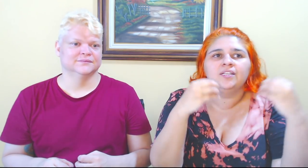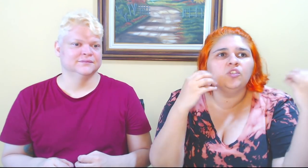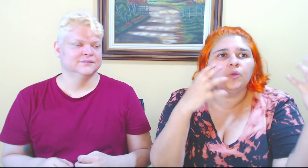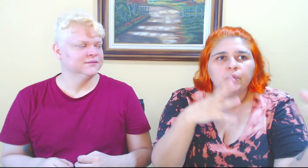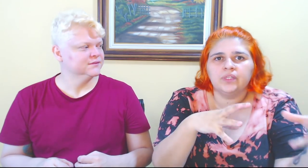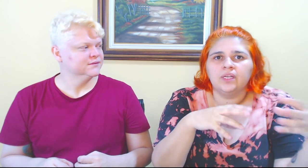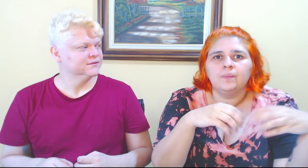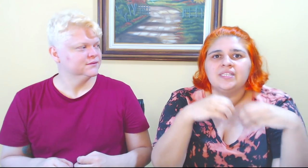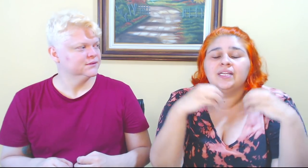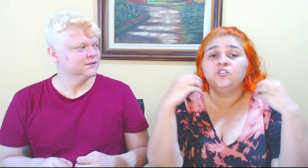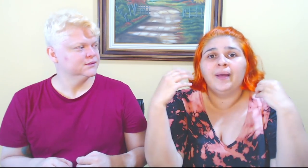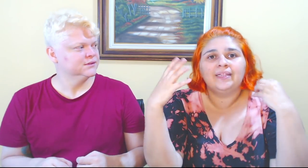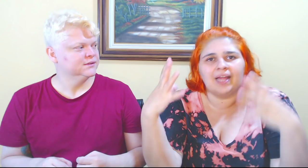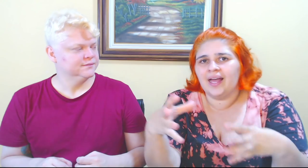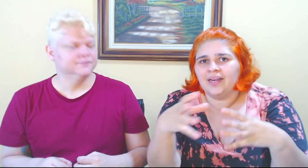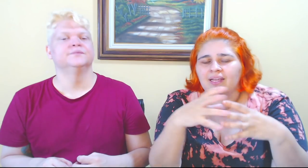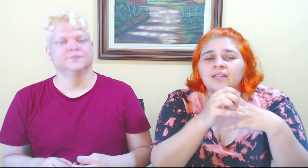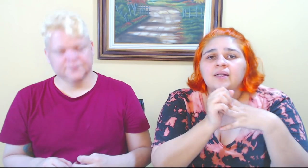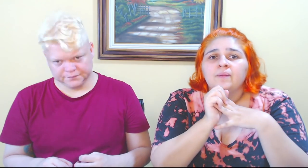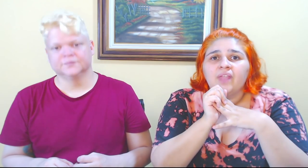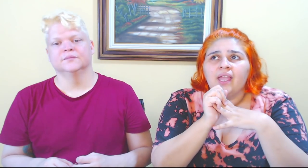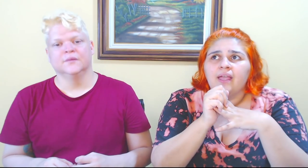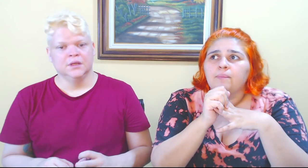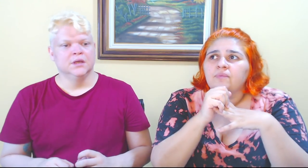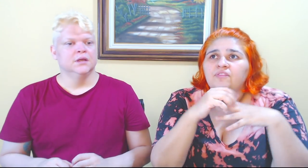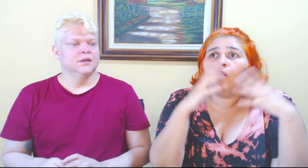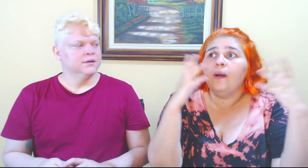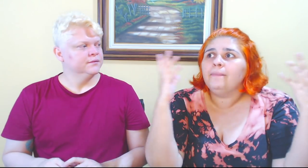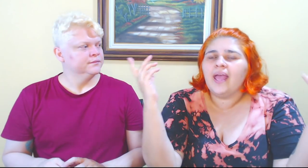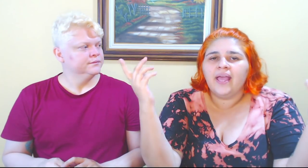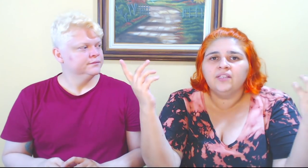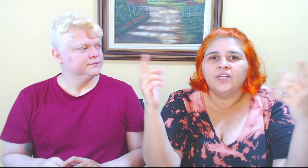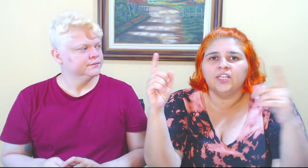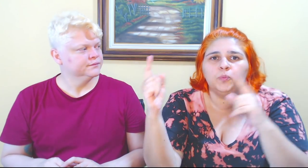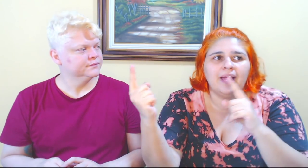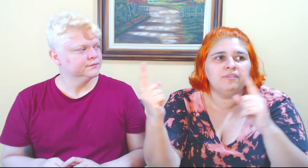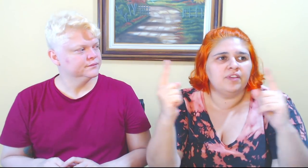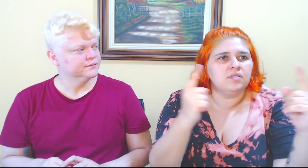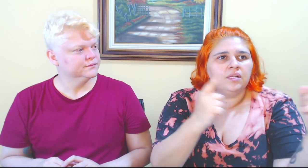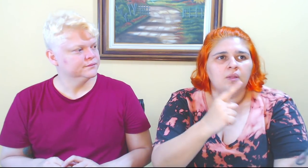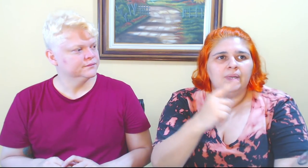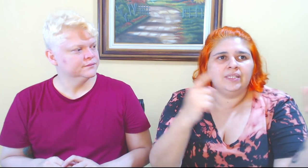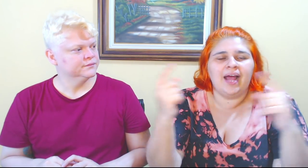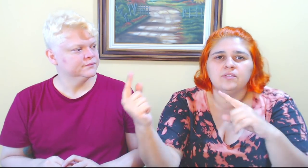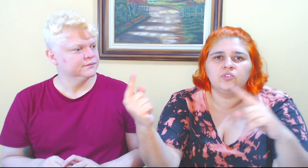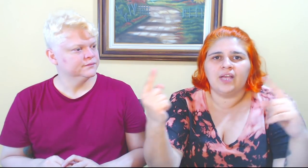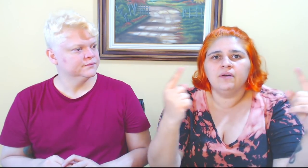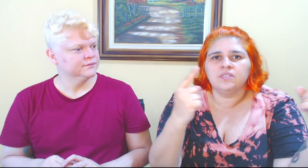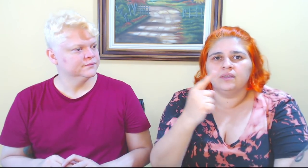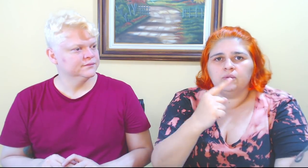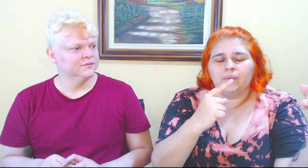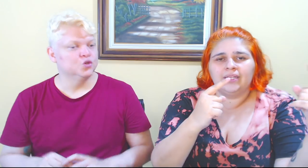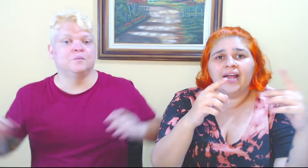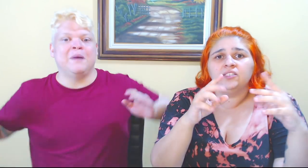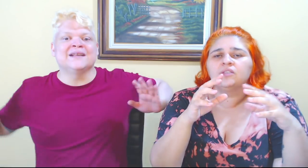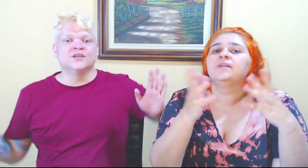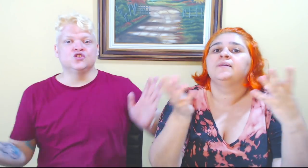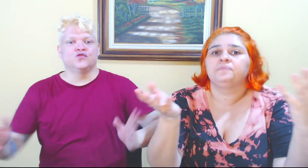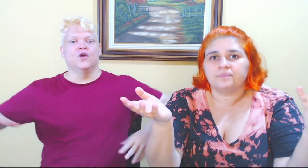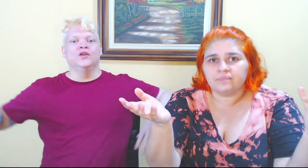de luta Numa cena de batalha Ver o ambiente Ver Tipo navios andando para trás Os carros andando para trás Os pássaros voando